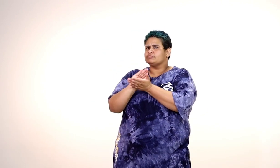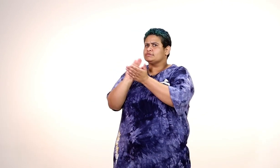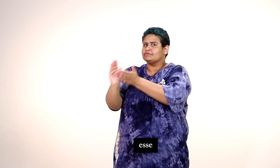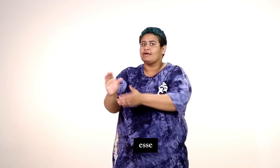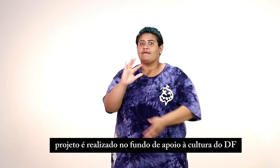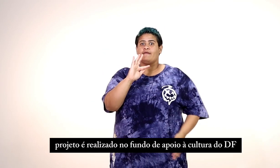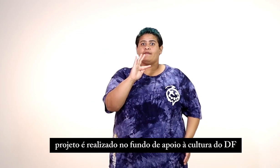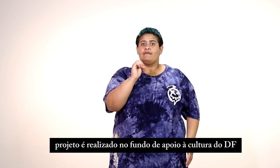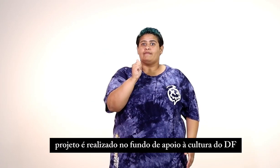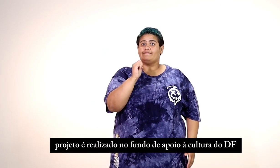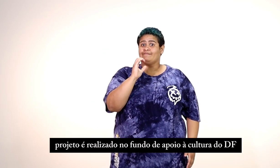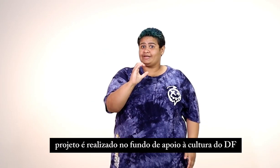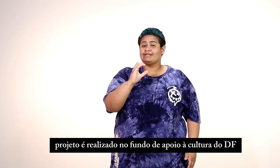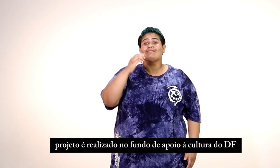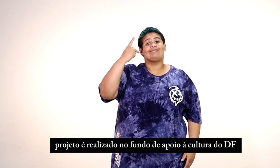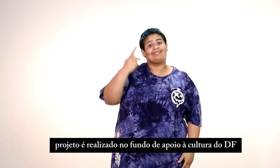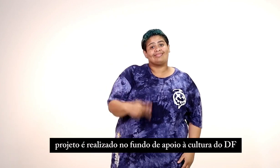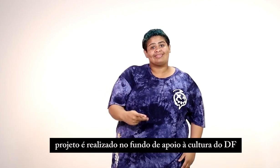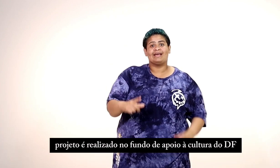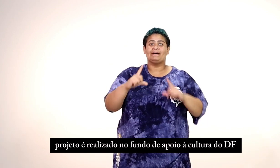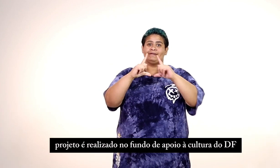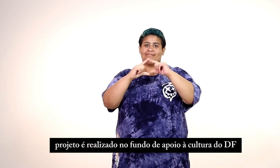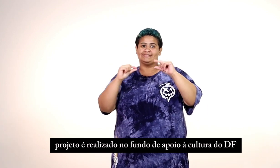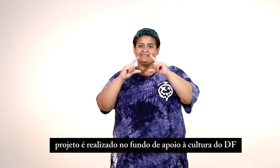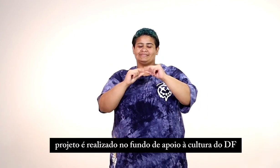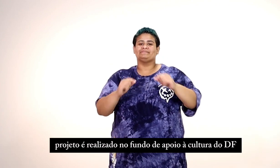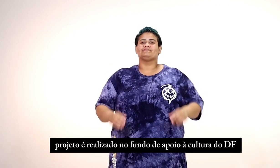Esse projeto é realizado com o Fundo de Apoio à Cultura do DF.